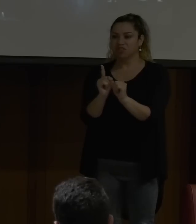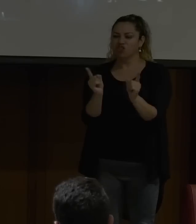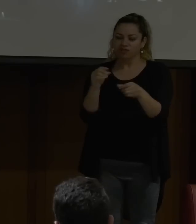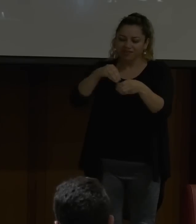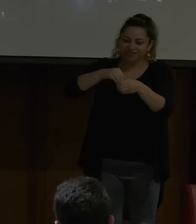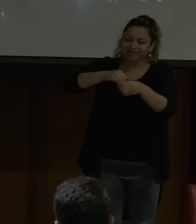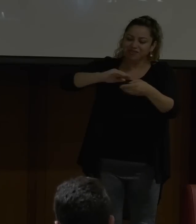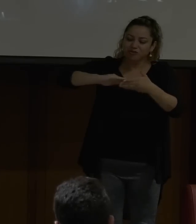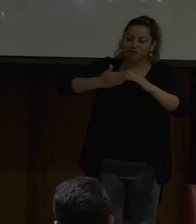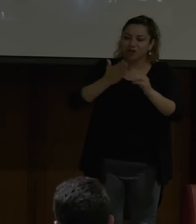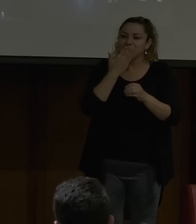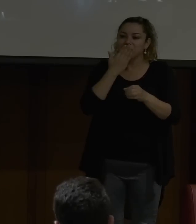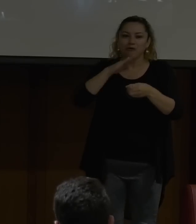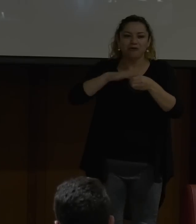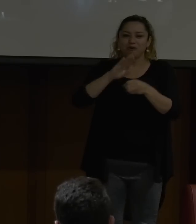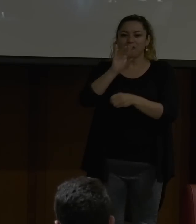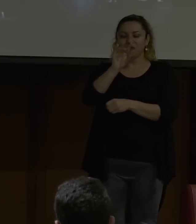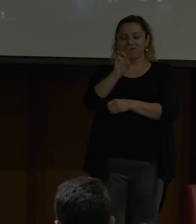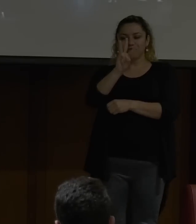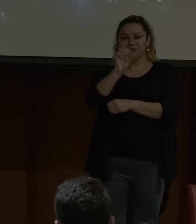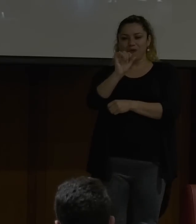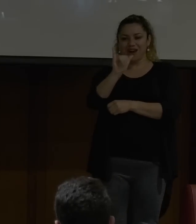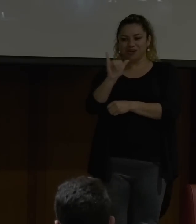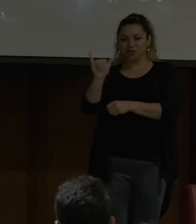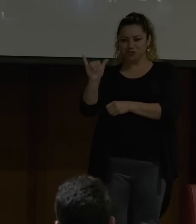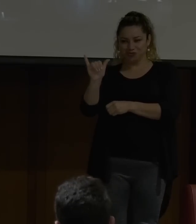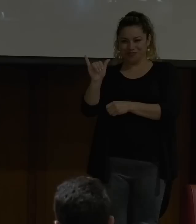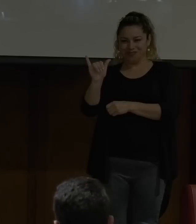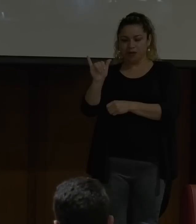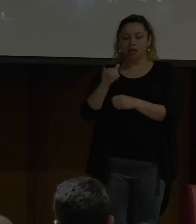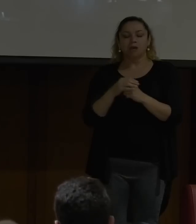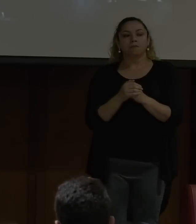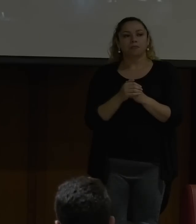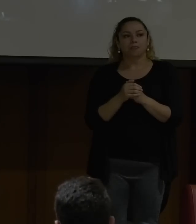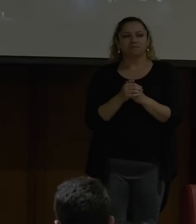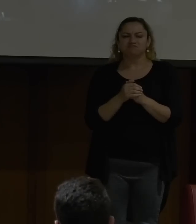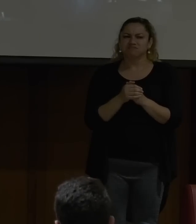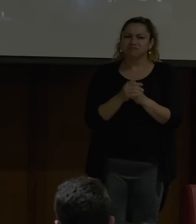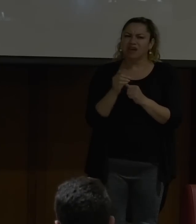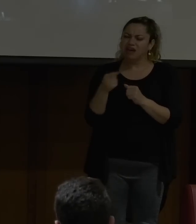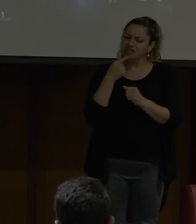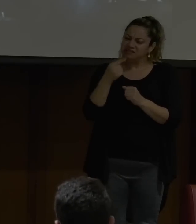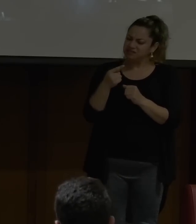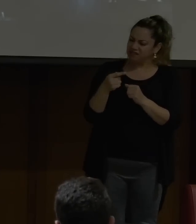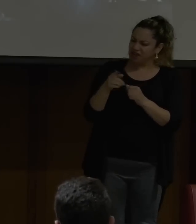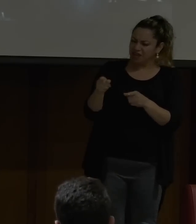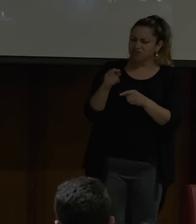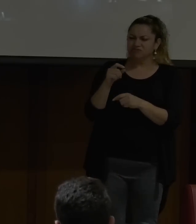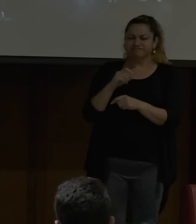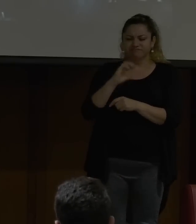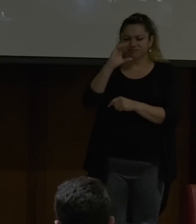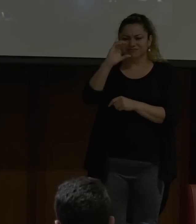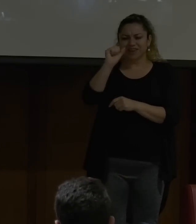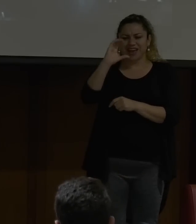y cachaca. Ese cachaca no me han podido establecer claramente, me dicen que es cachaco,